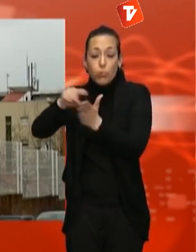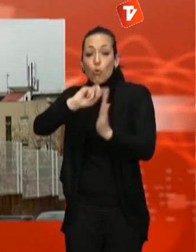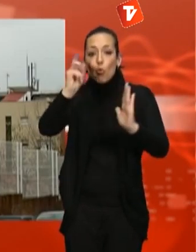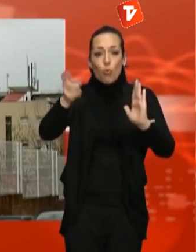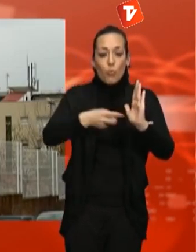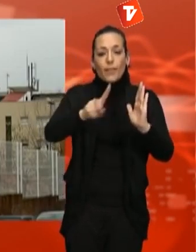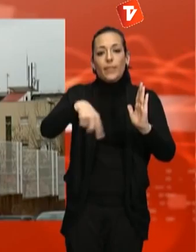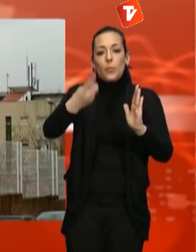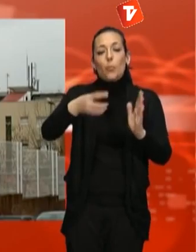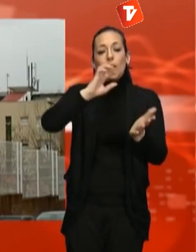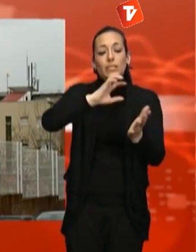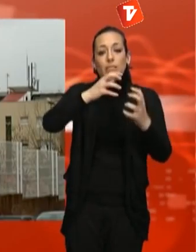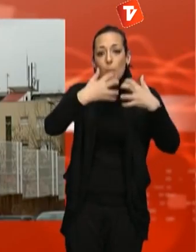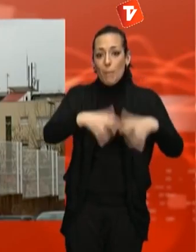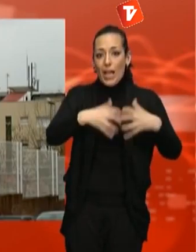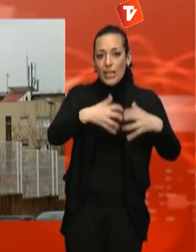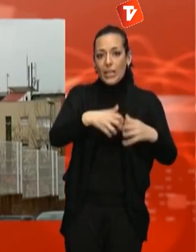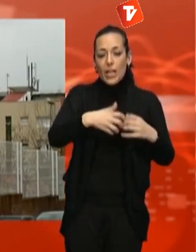per anar ampliant el radi d'acció.